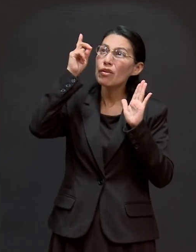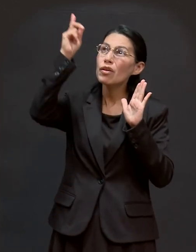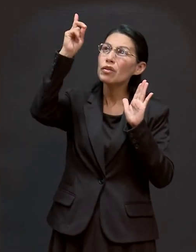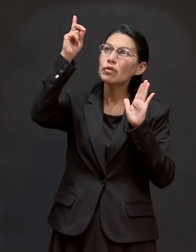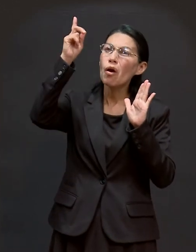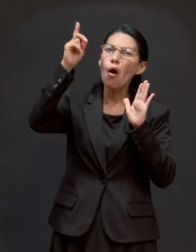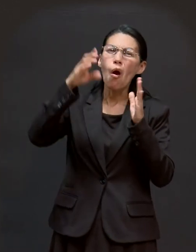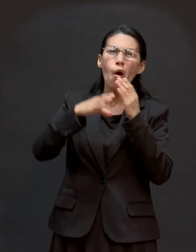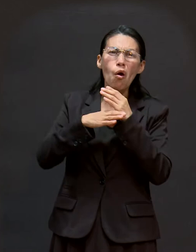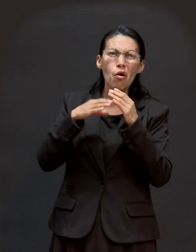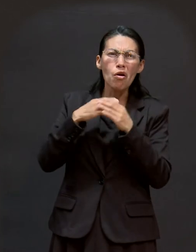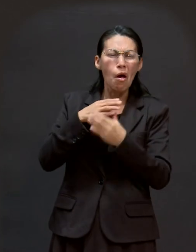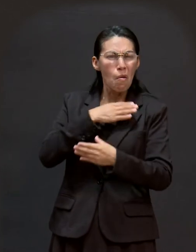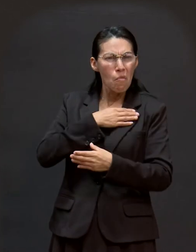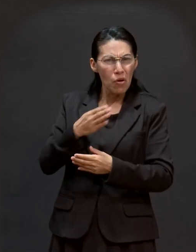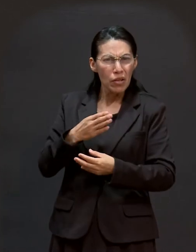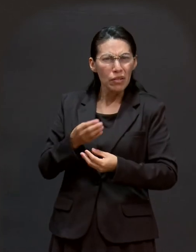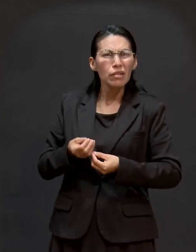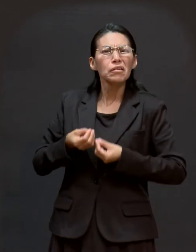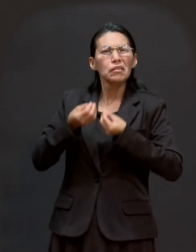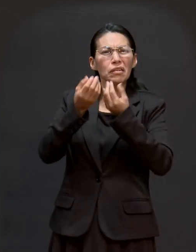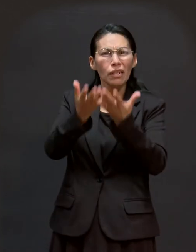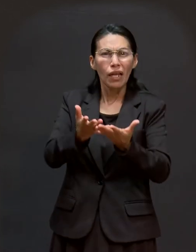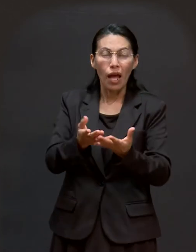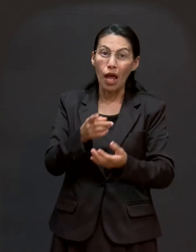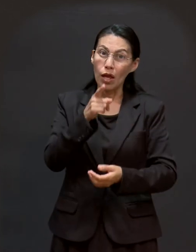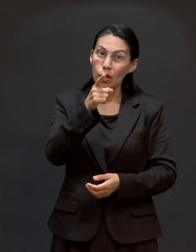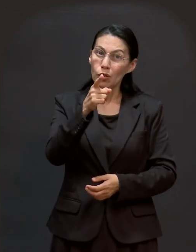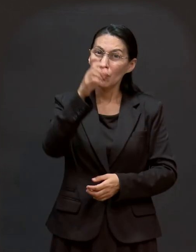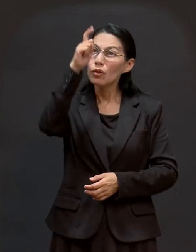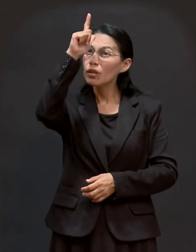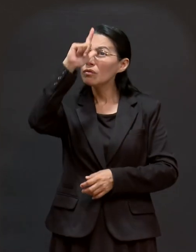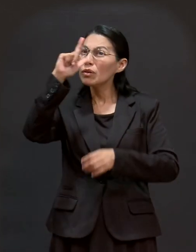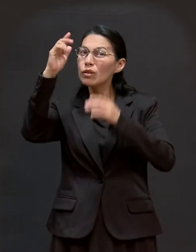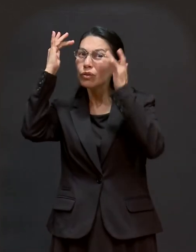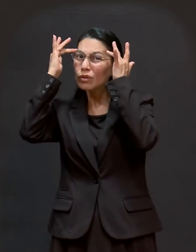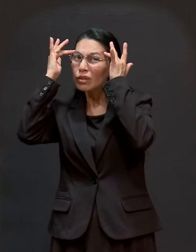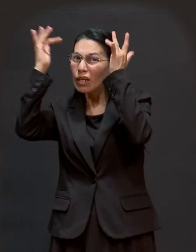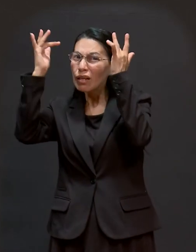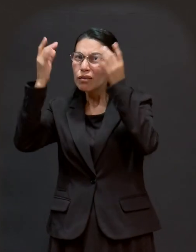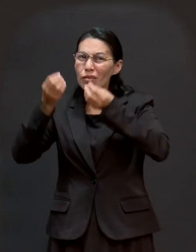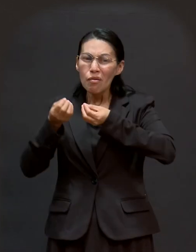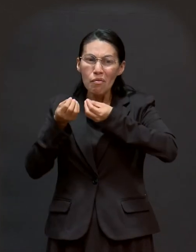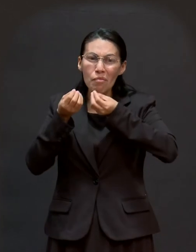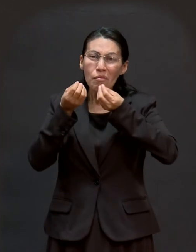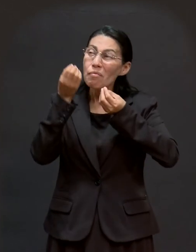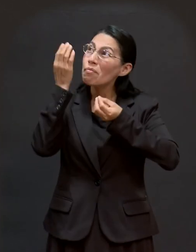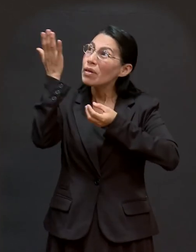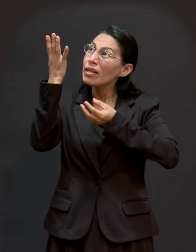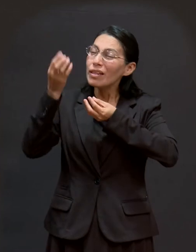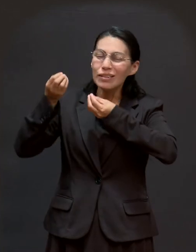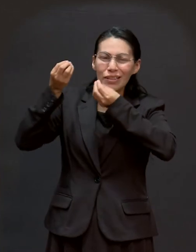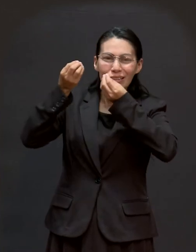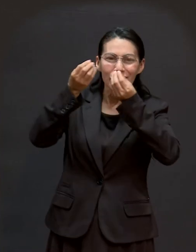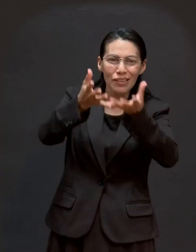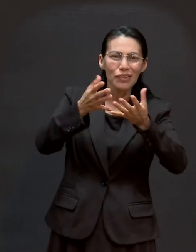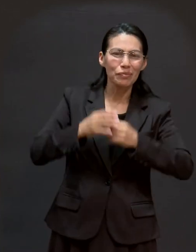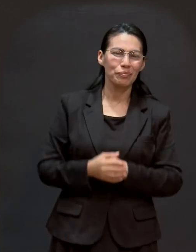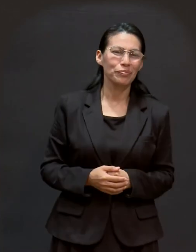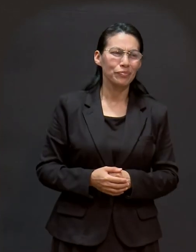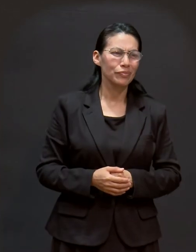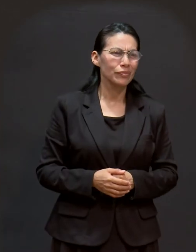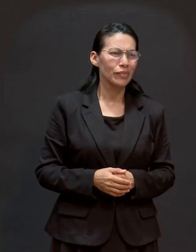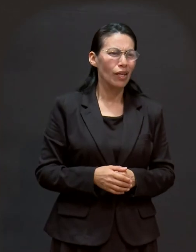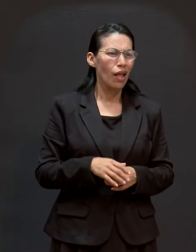buenas dádivas y te va a dar al espíritu santo cuando tú se lo pides te das cuenta sea la